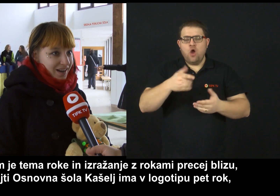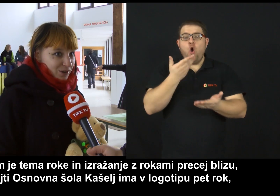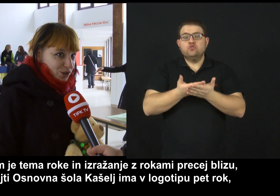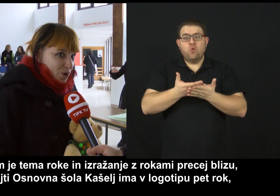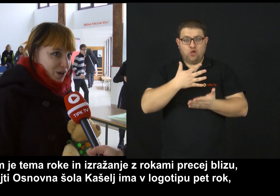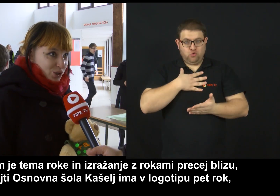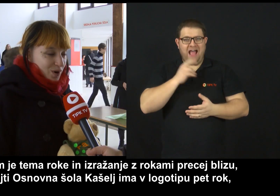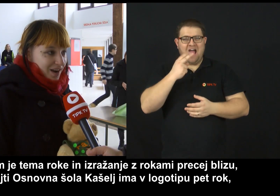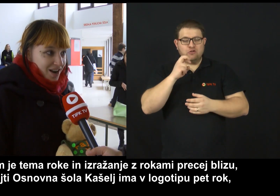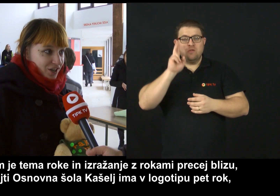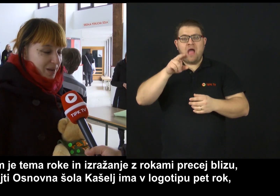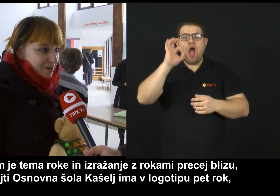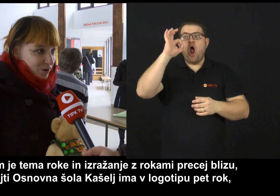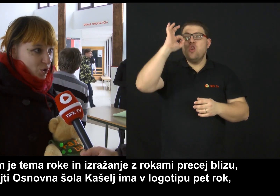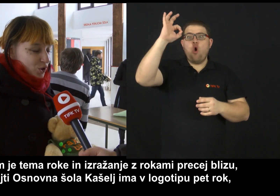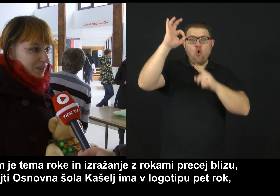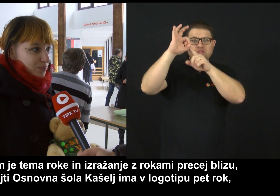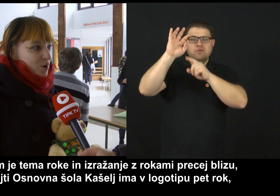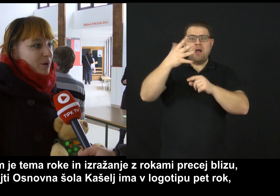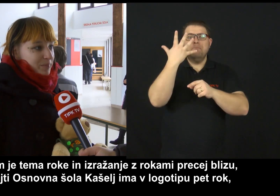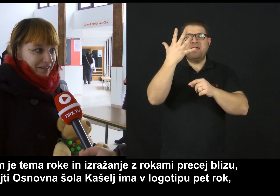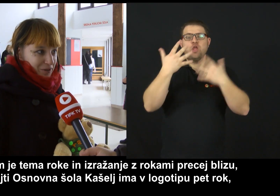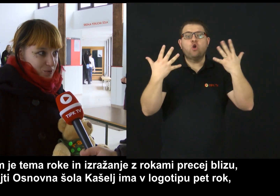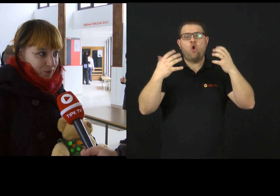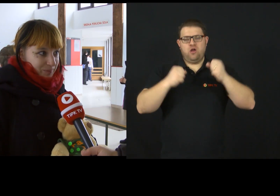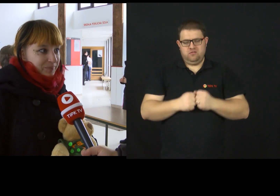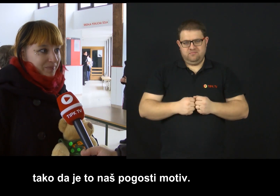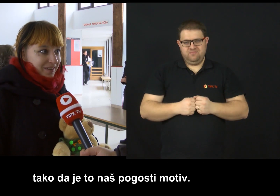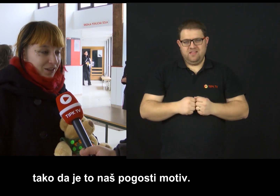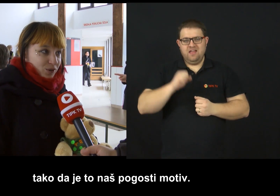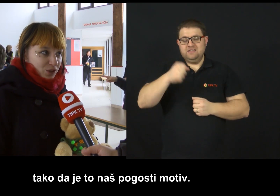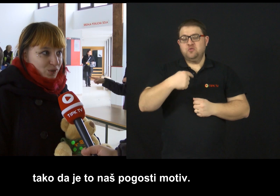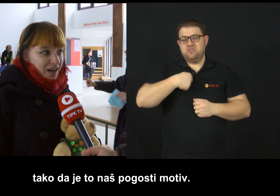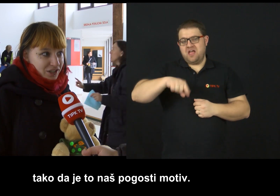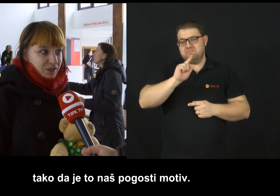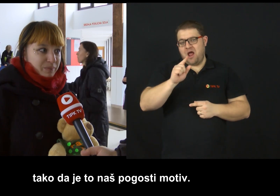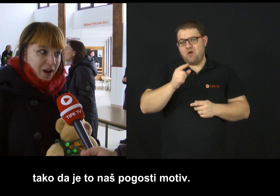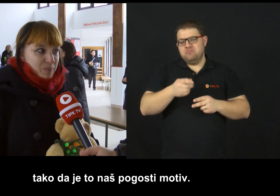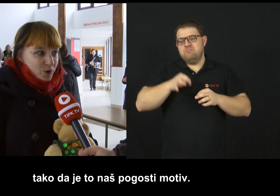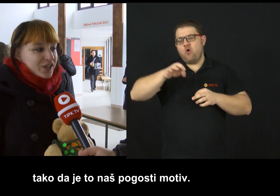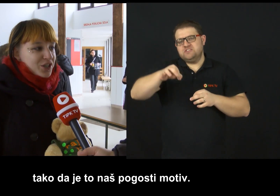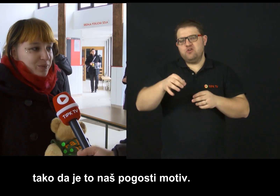kajti osnovna šola Kašelj ima v logotipu 5 rok. Tako da je to naš malo pogostejši motiv.